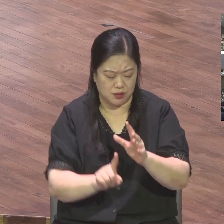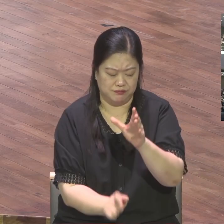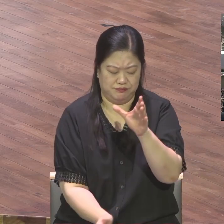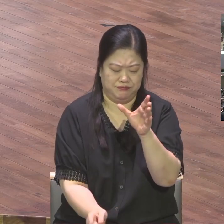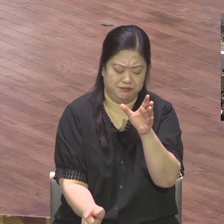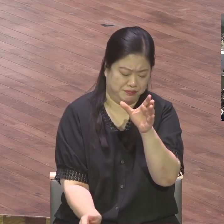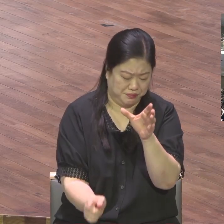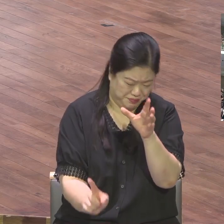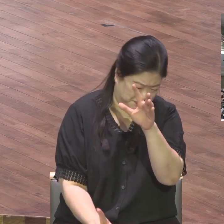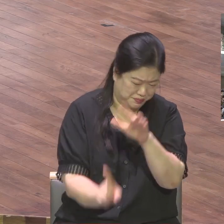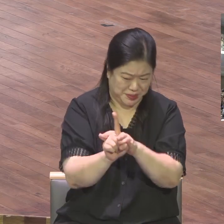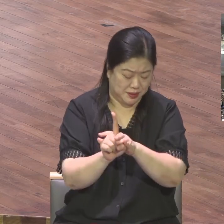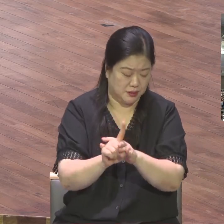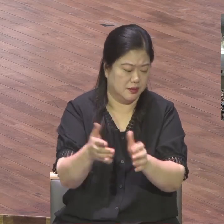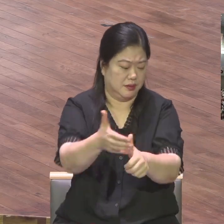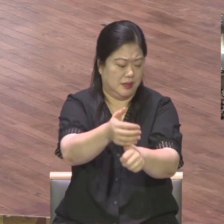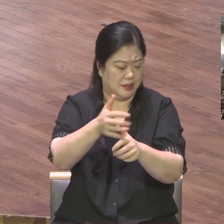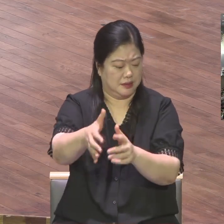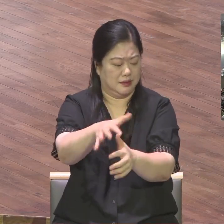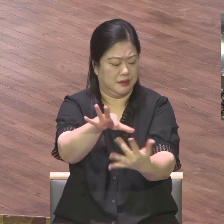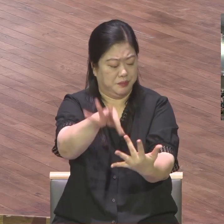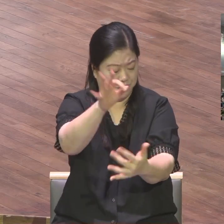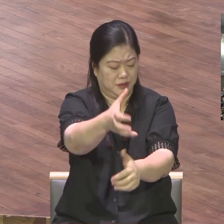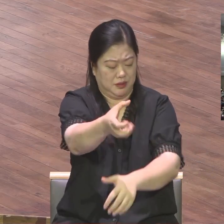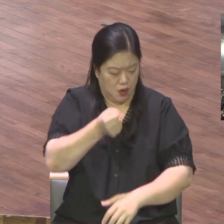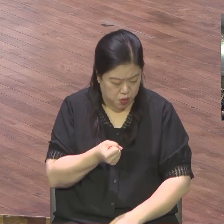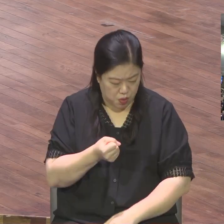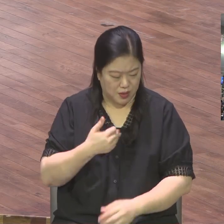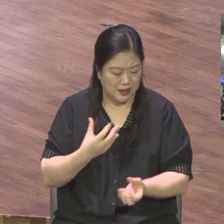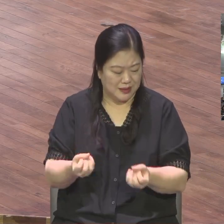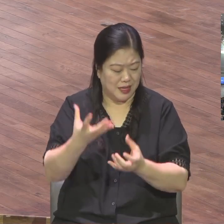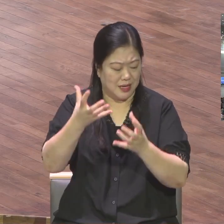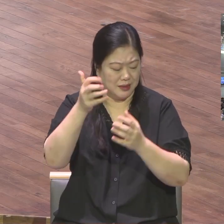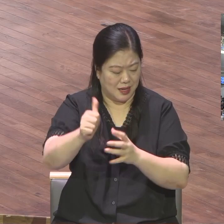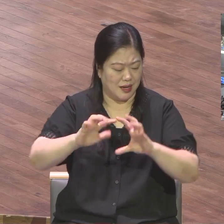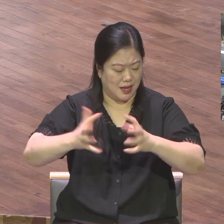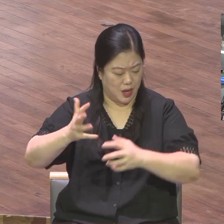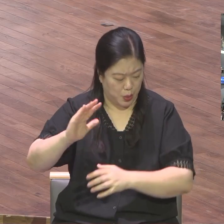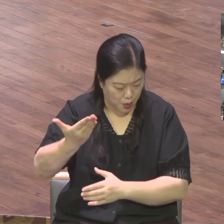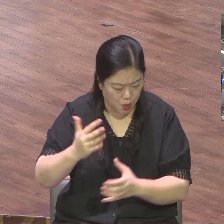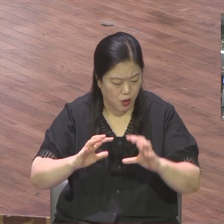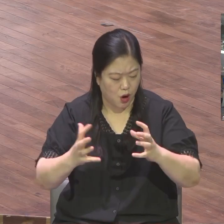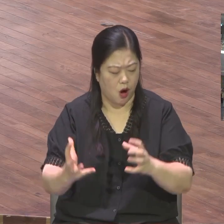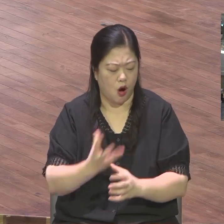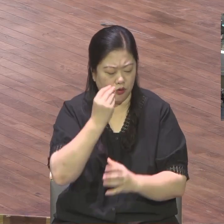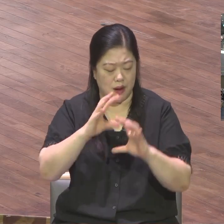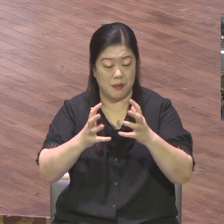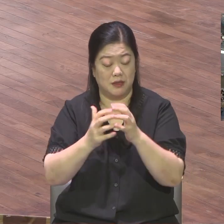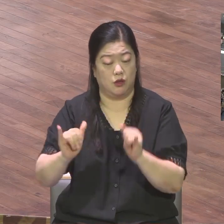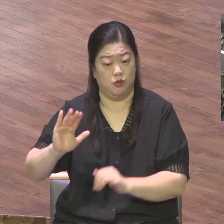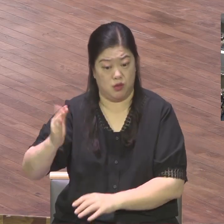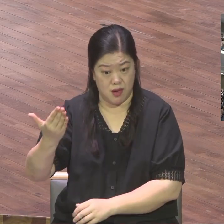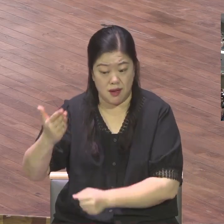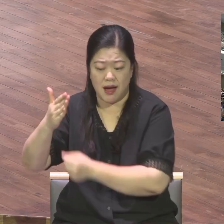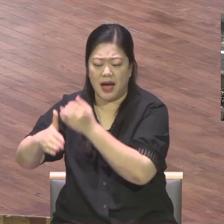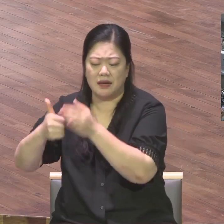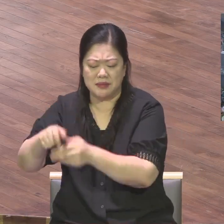너희가 내게 대하여 제사장 나라가 되며 거룩한 백성이 되리라. 모든